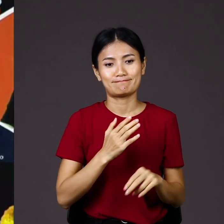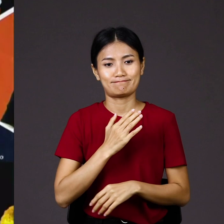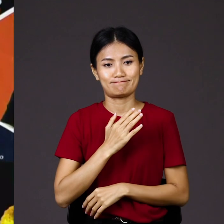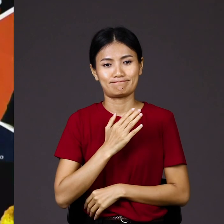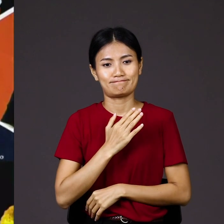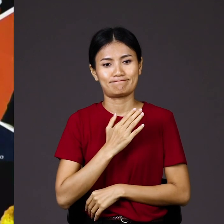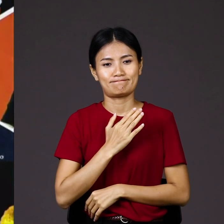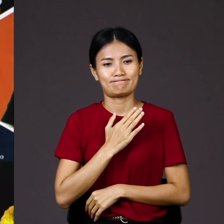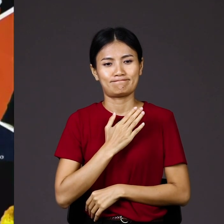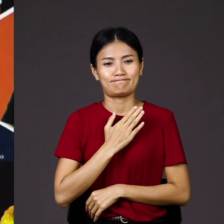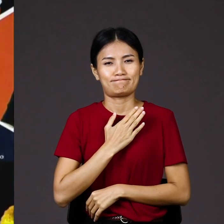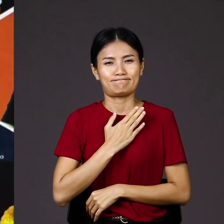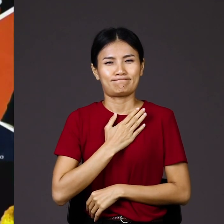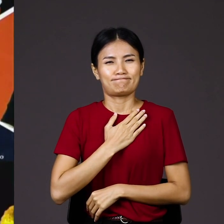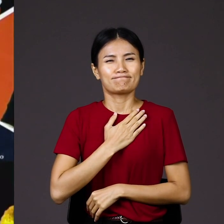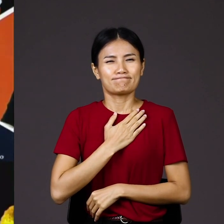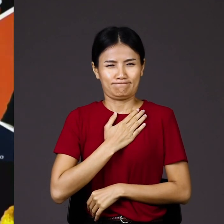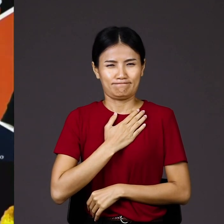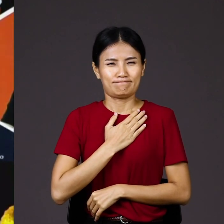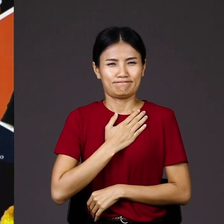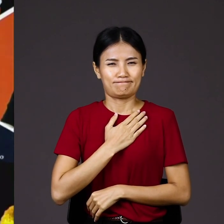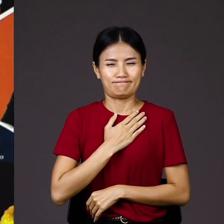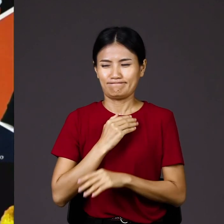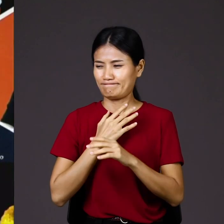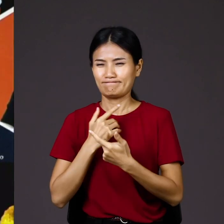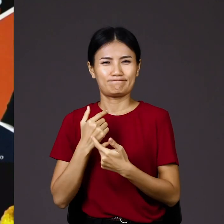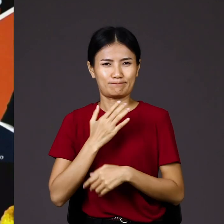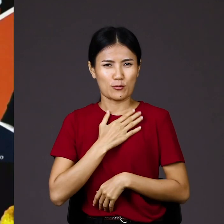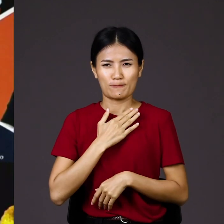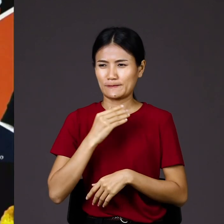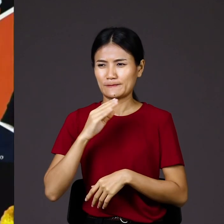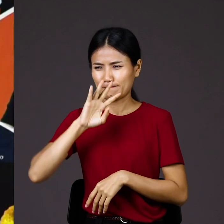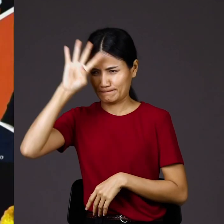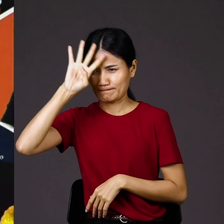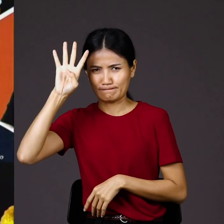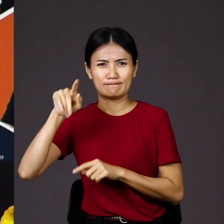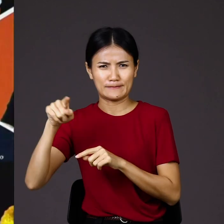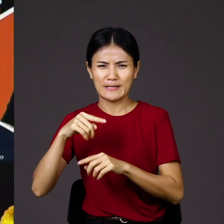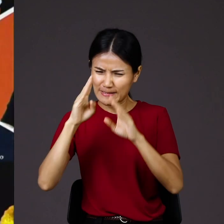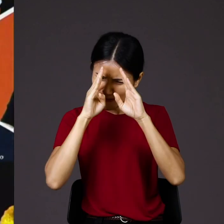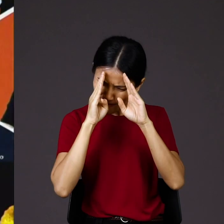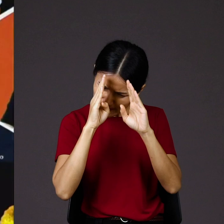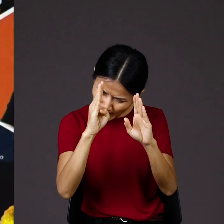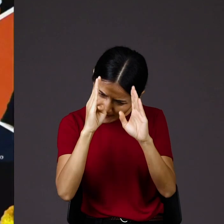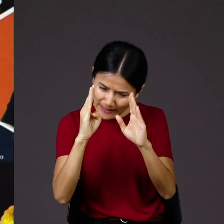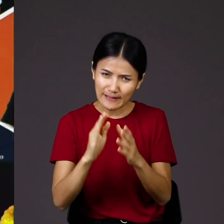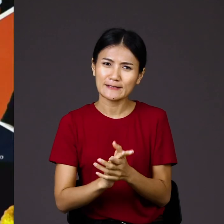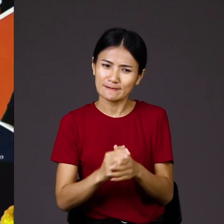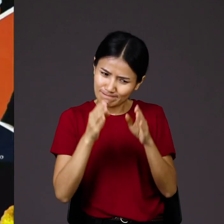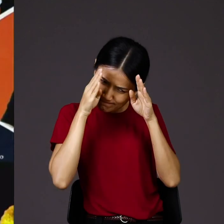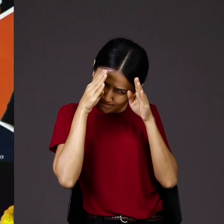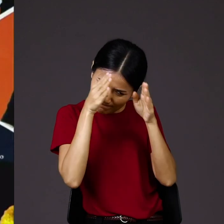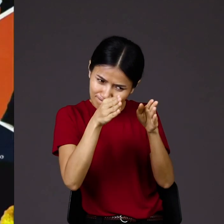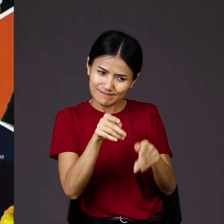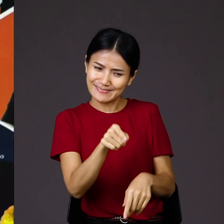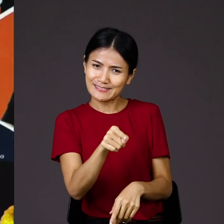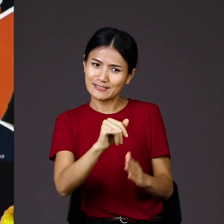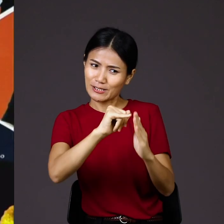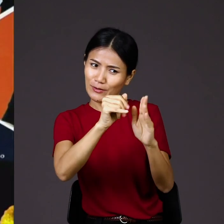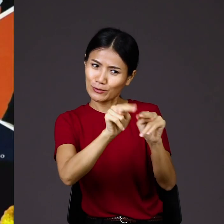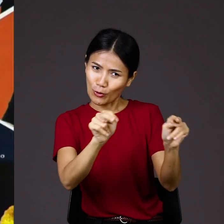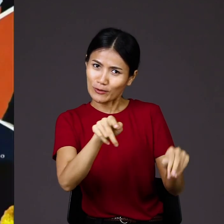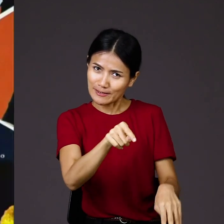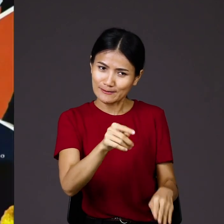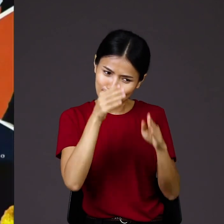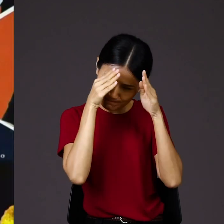สำหรับนนทบุรีเป็นความตั้งใจจำเพาะเจาะจงอย่างยิ่งนะครับของคุณธนาธรจึงรุ่งเรืองกิจถ้าพี่น้องได้ติดต